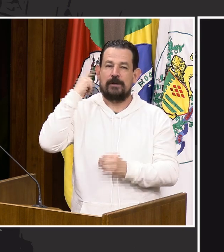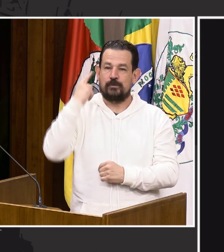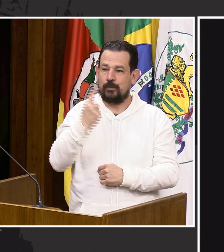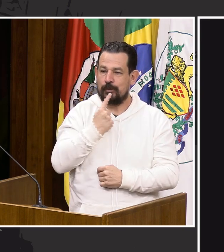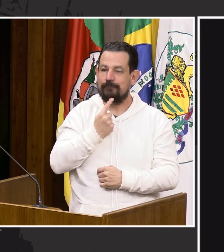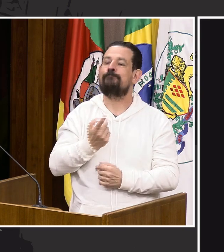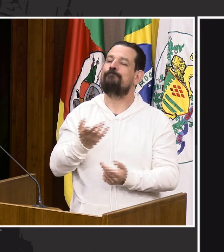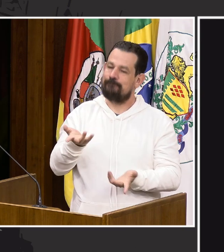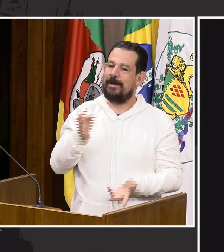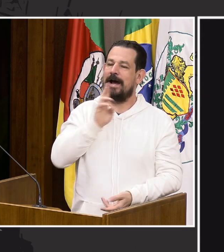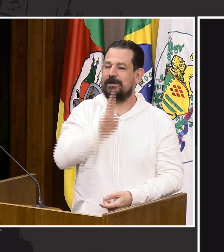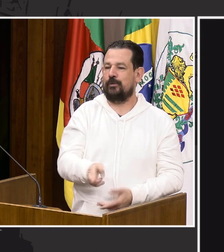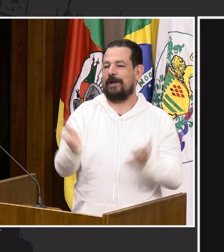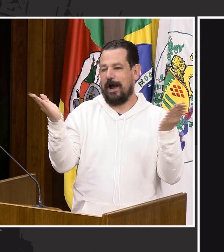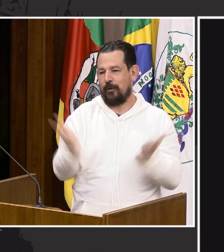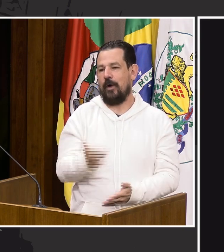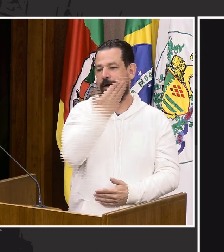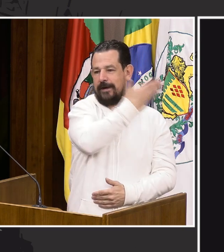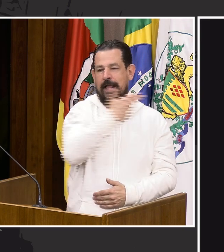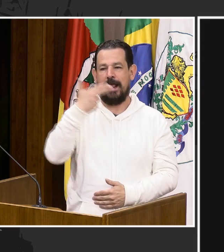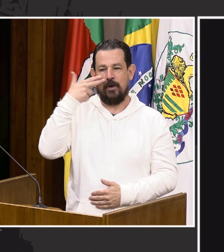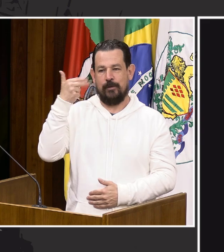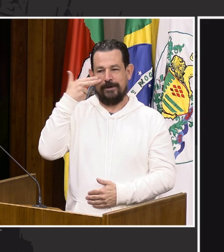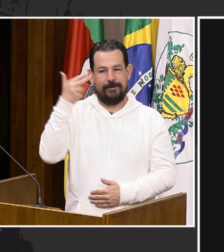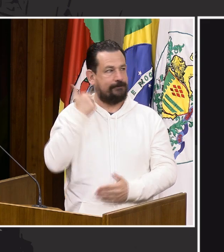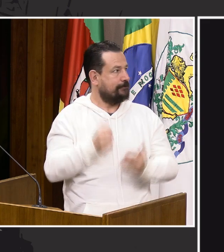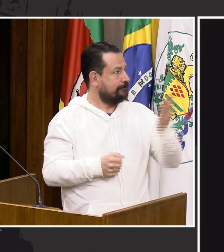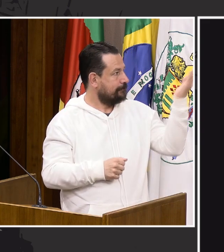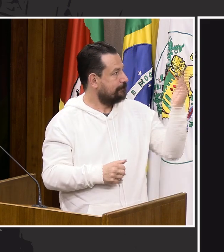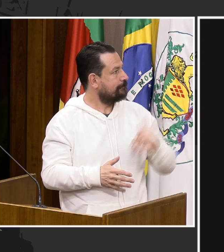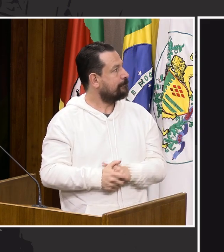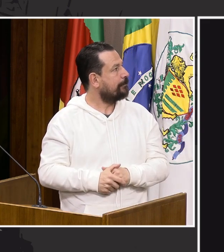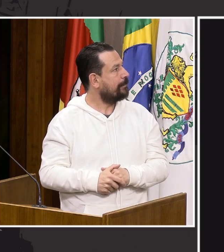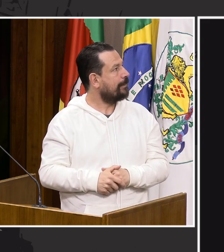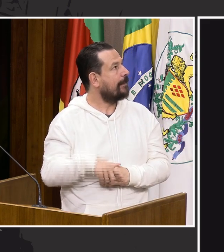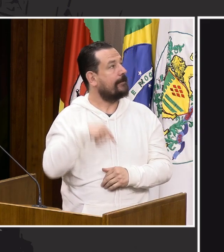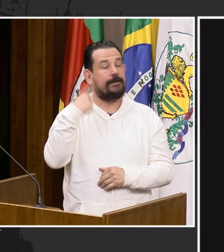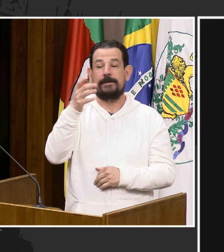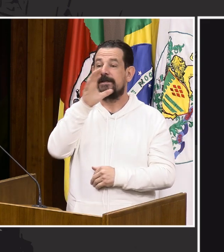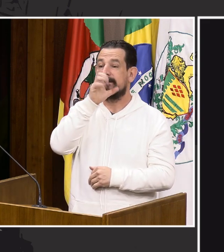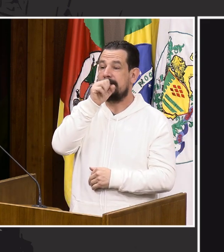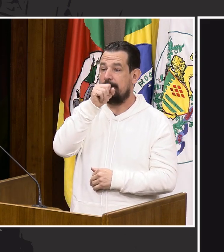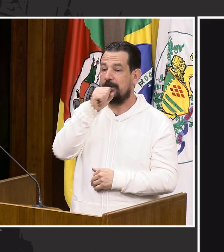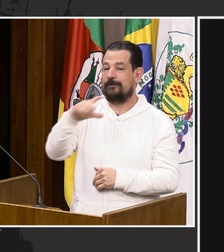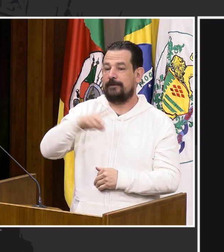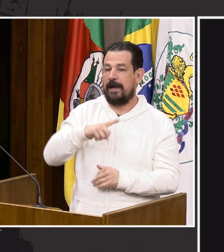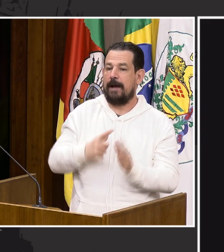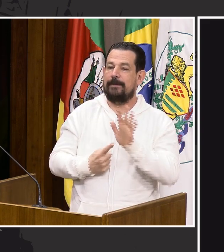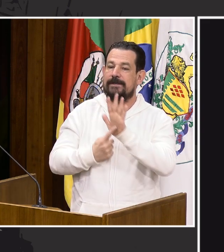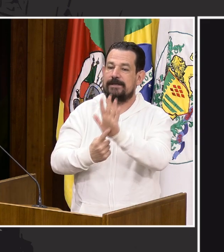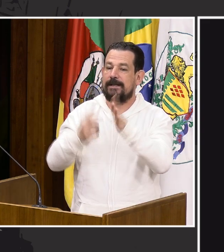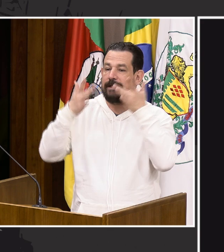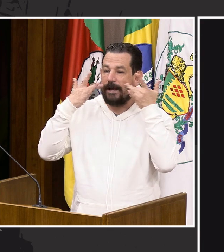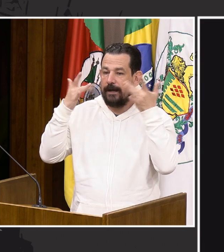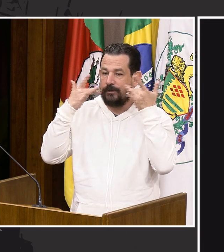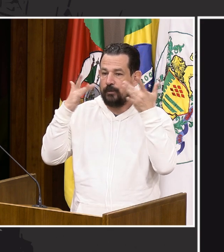modalidade ter acontecido toda aqui, das Surdo-Olimpíadas, agora o Kelvin vai lá para Tóquio, então ele já esteve aqui no plenário,